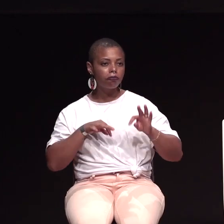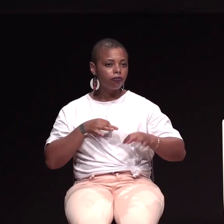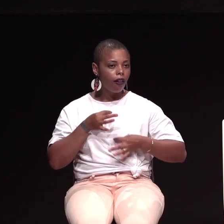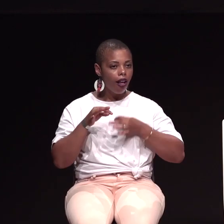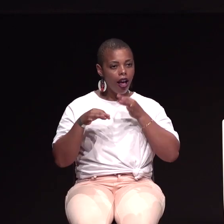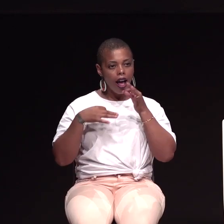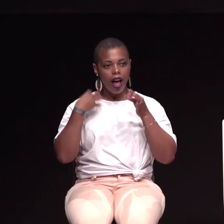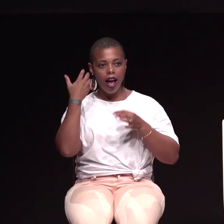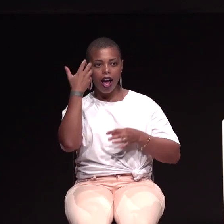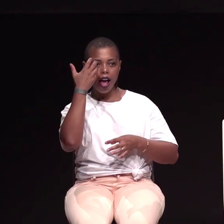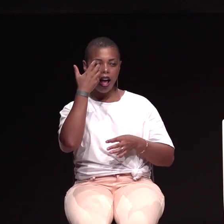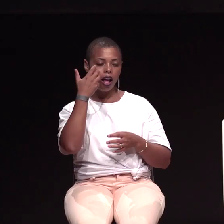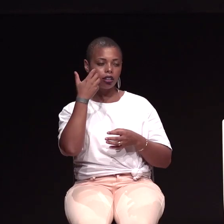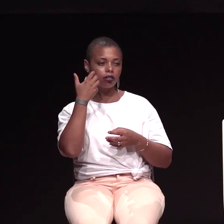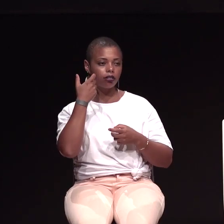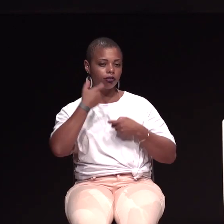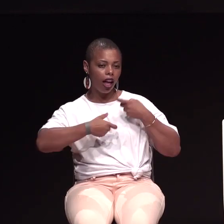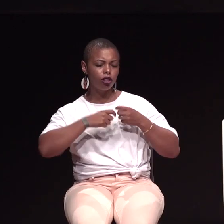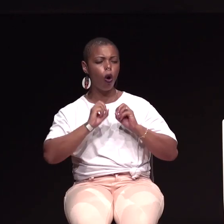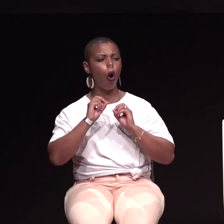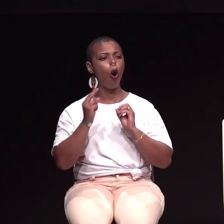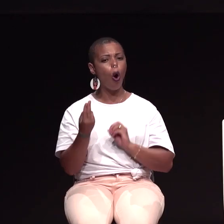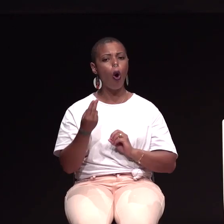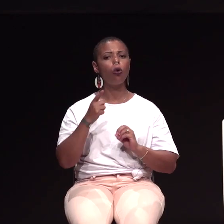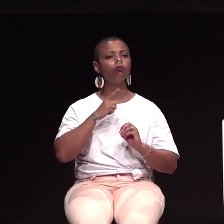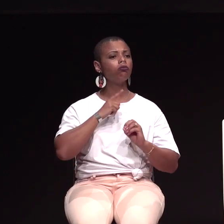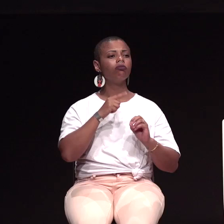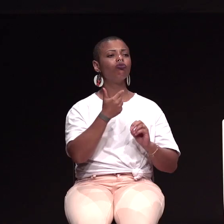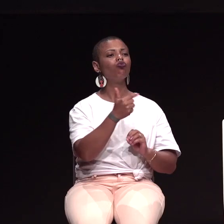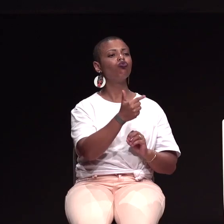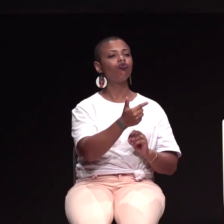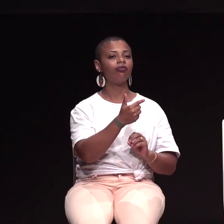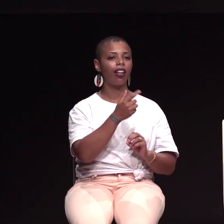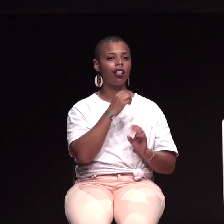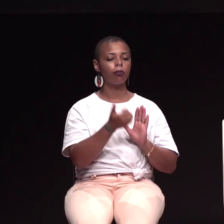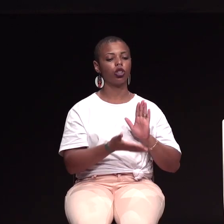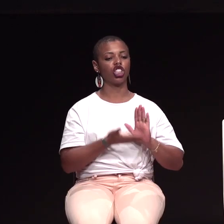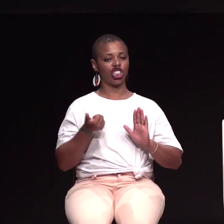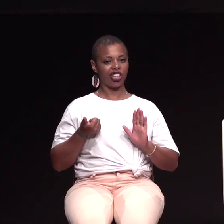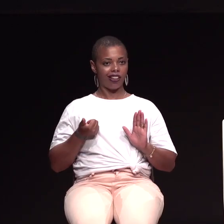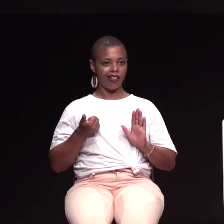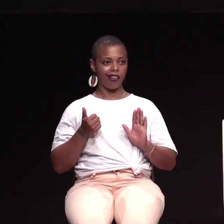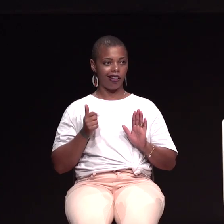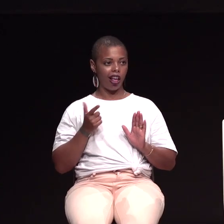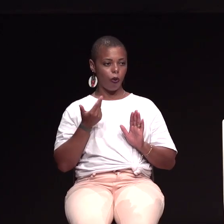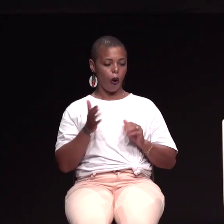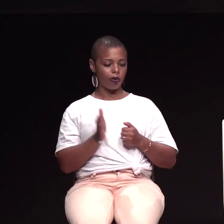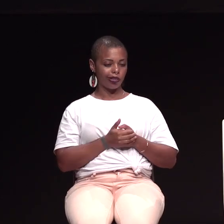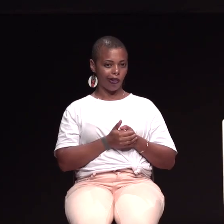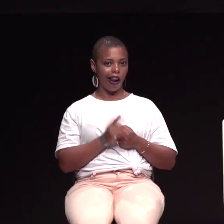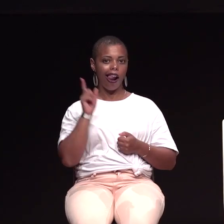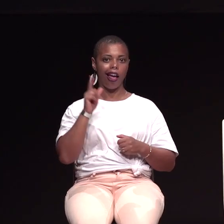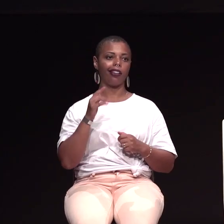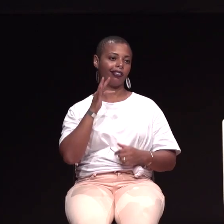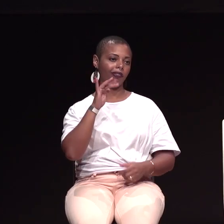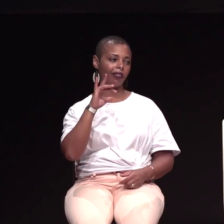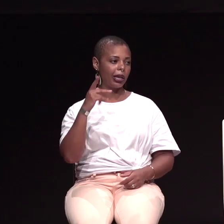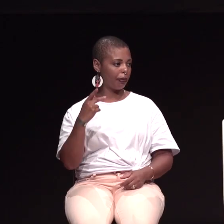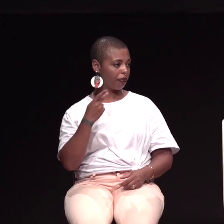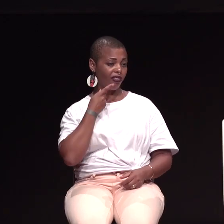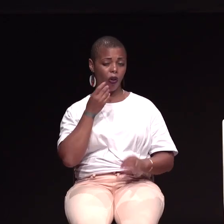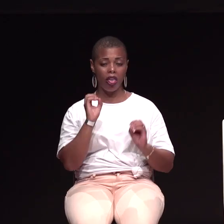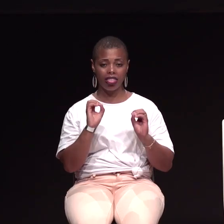ou é totalmente apagada, como você disse, né? A questão da Flip, nada foi dito em relação a isso.